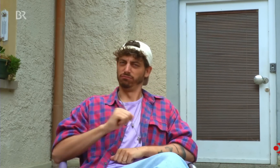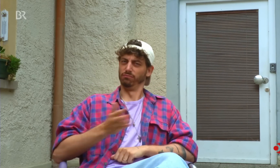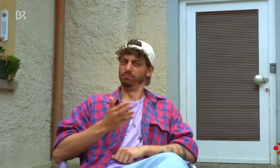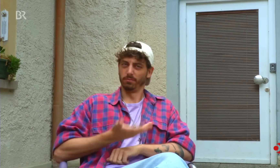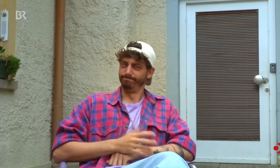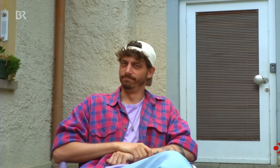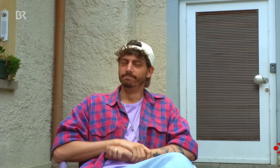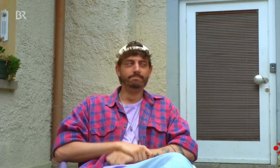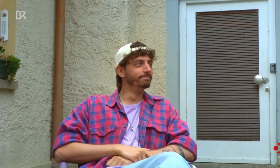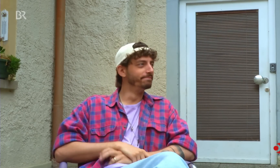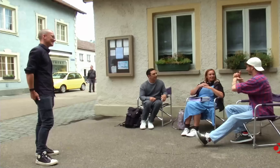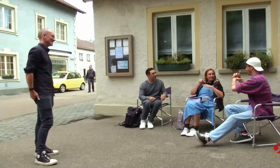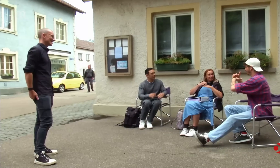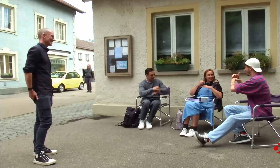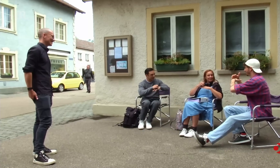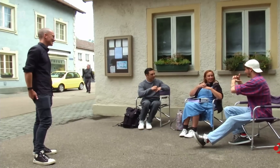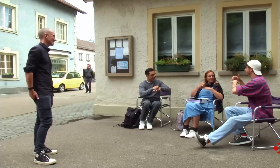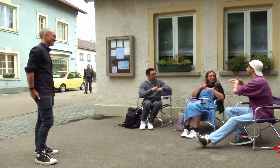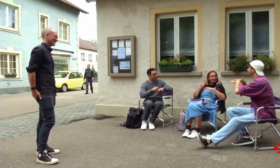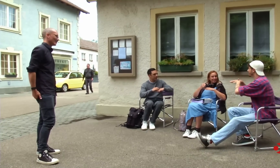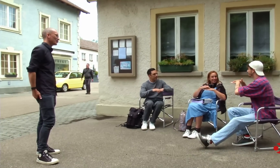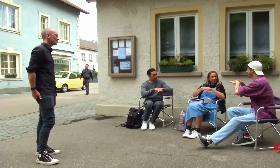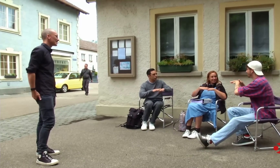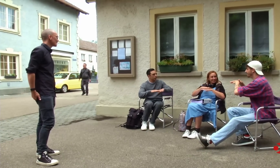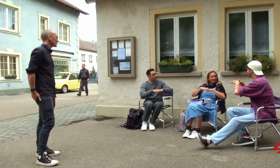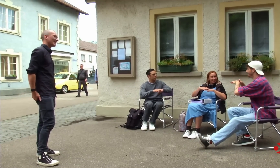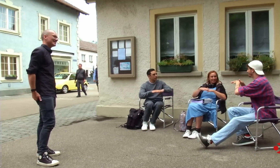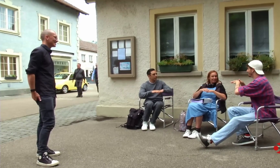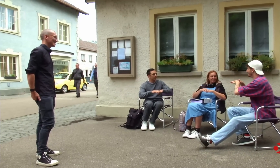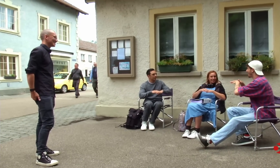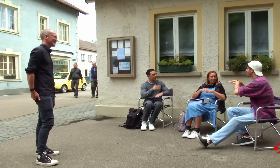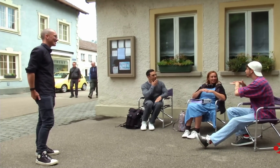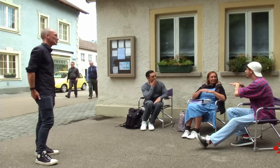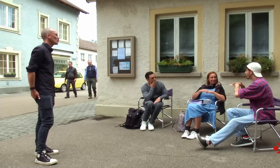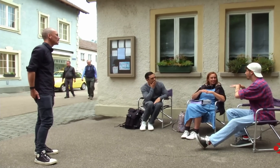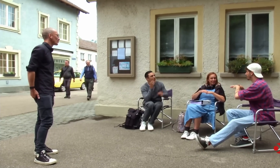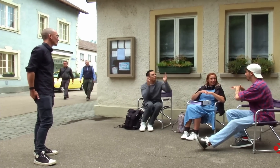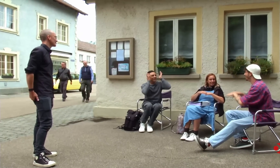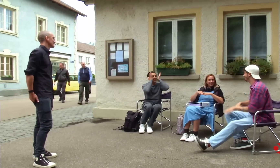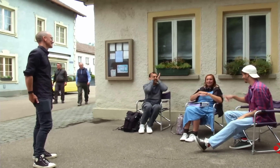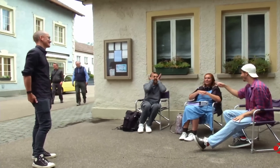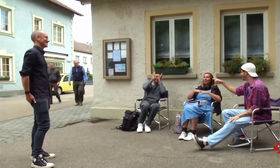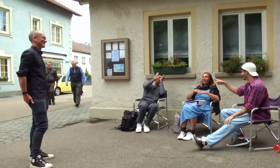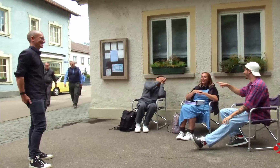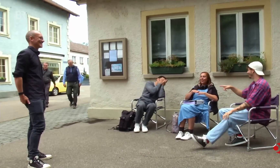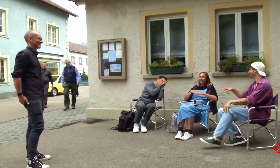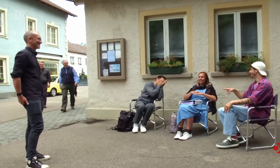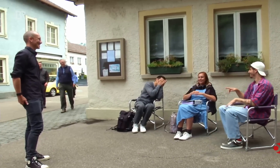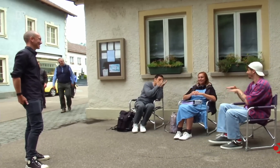abschauen? Käse? Käse. Und? Dankeschön. Nein. Entschuldigung. Entschuldigung. Ach so. Oh,